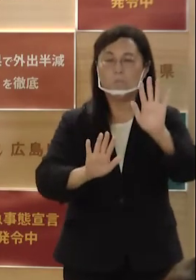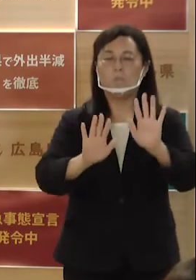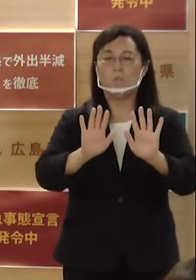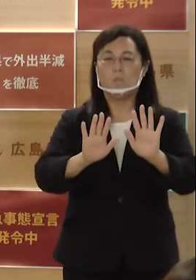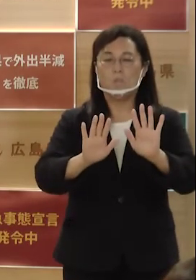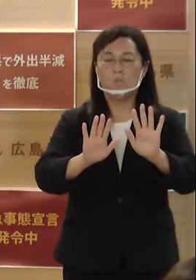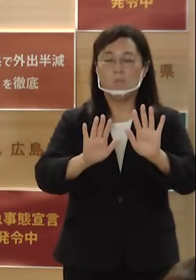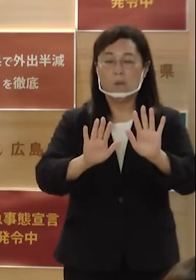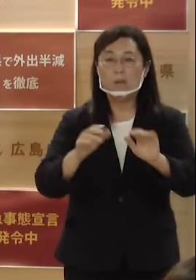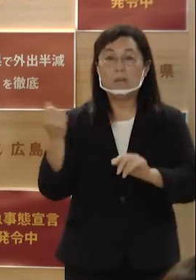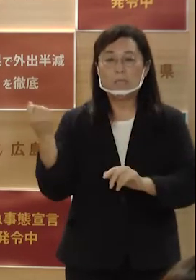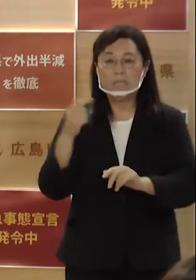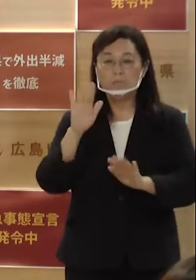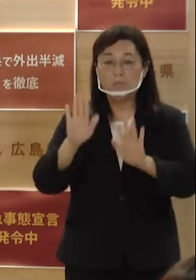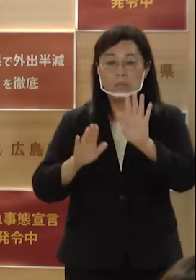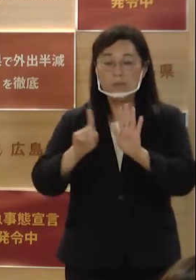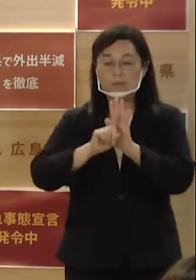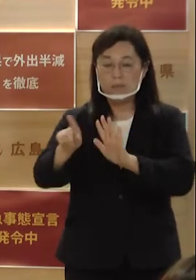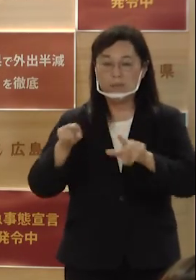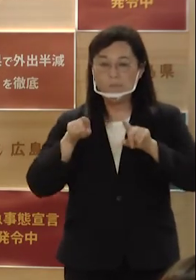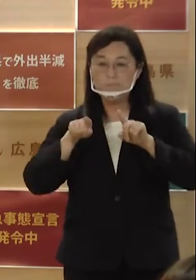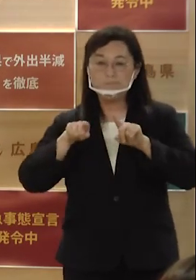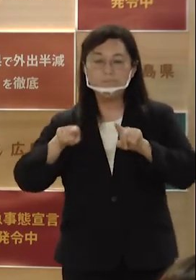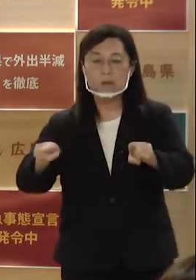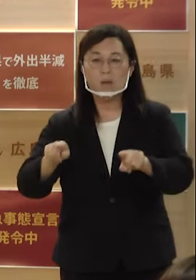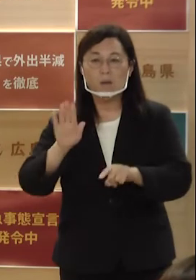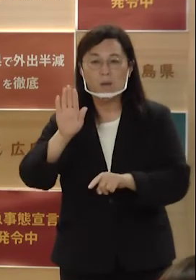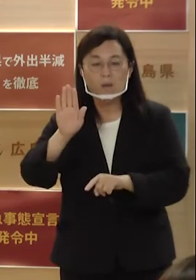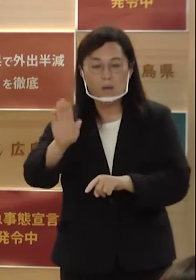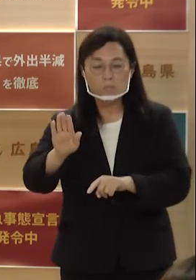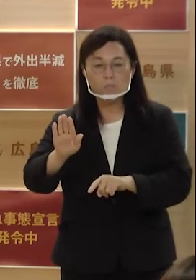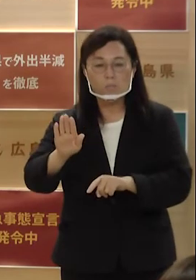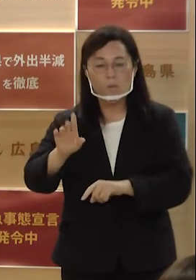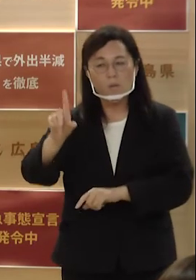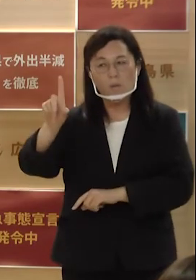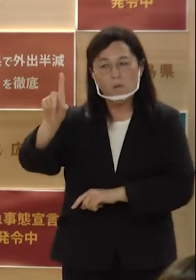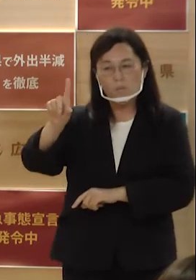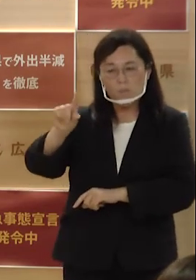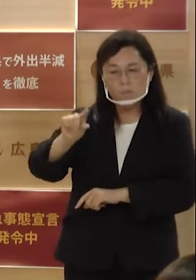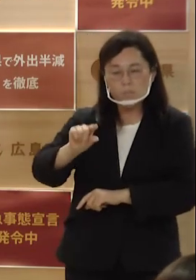緊急事態宣言になって少し減りではいますけども、先ほどの、